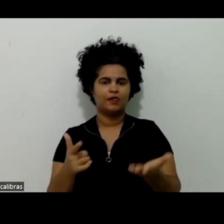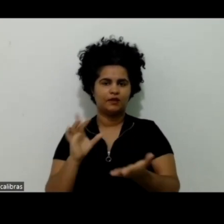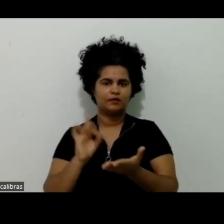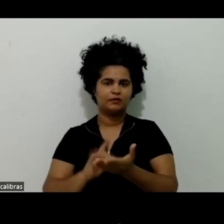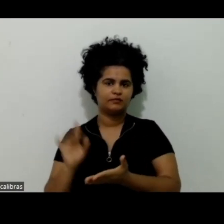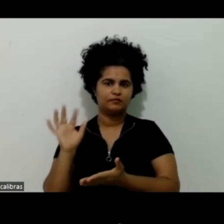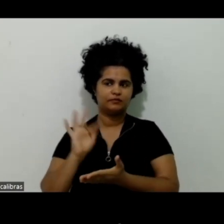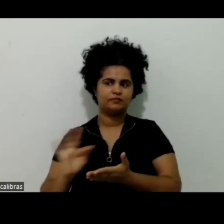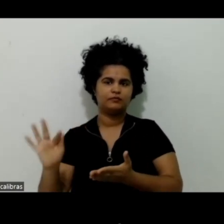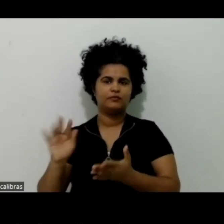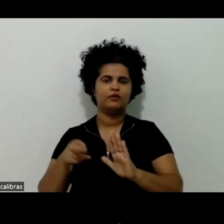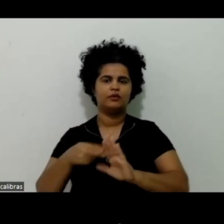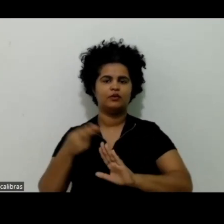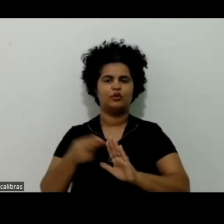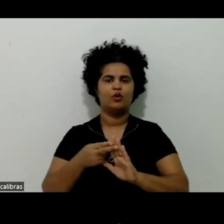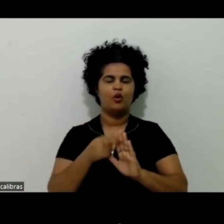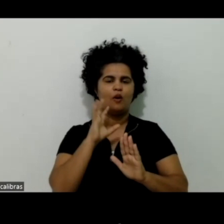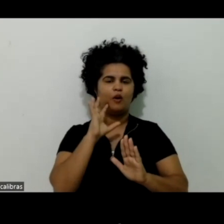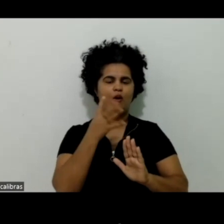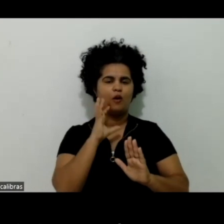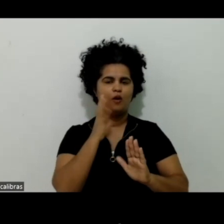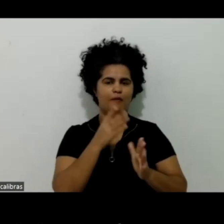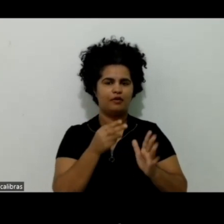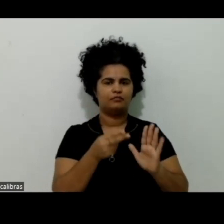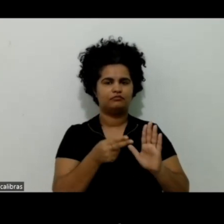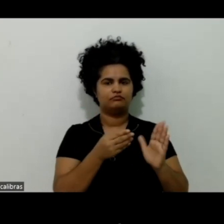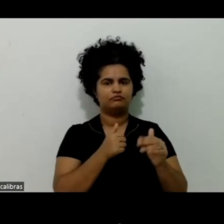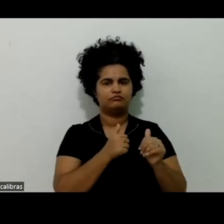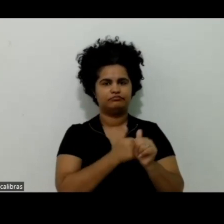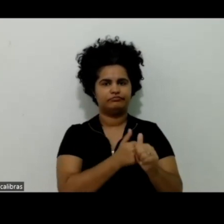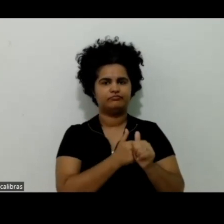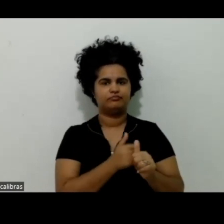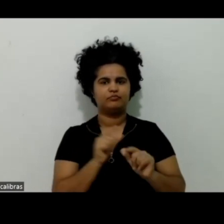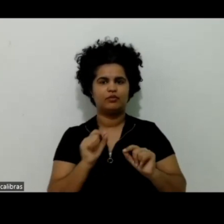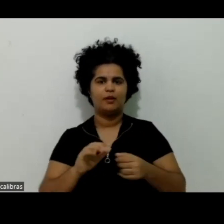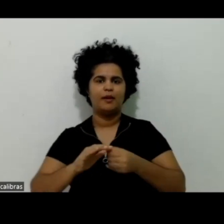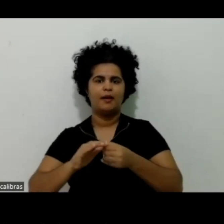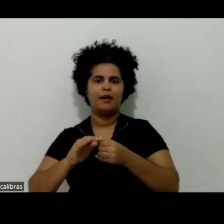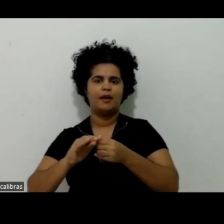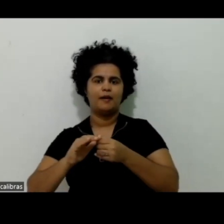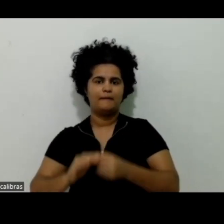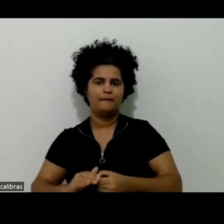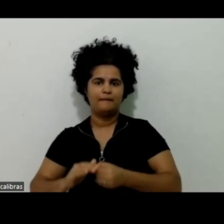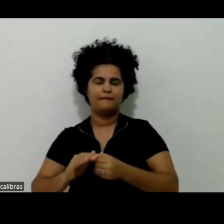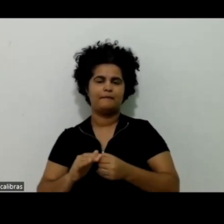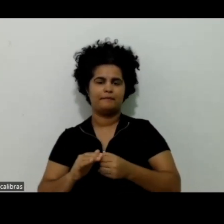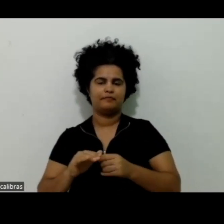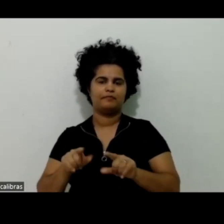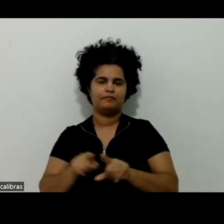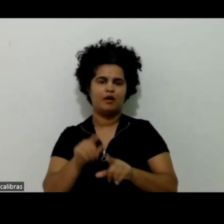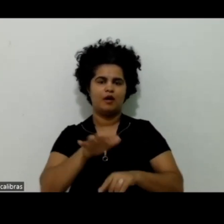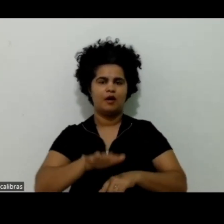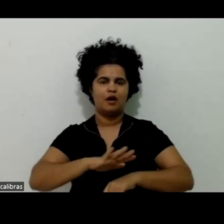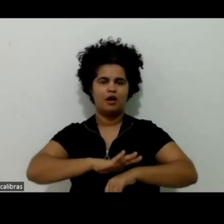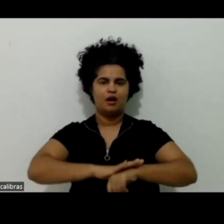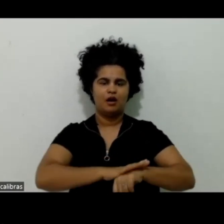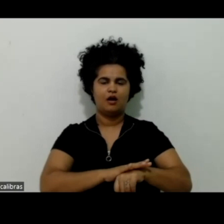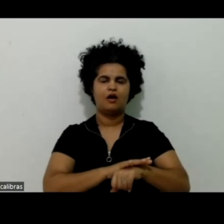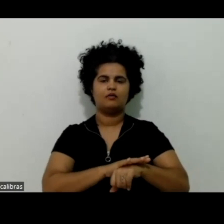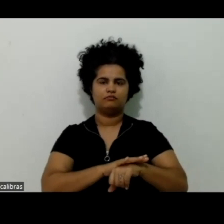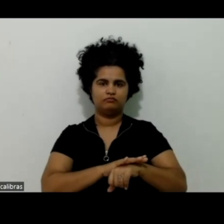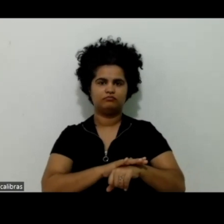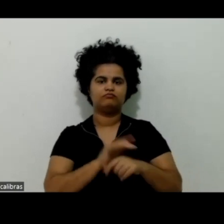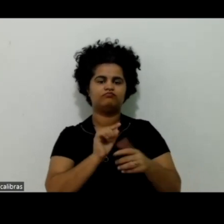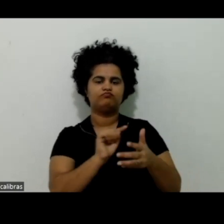normas, né, que vedam condutas de discriminação e/ou preconceito étnico-racial no exercício profissional do